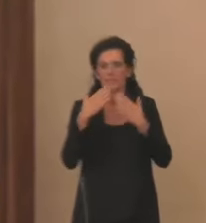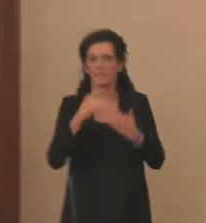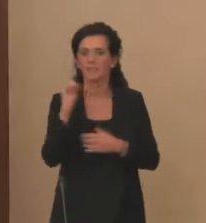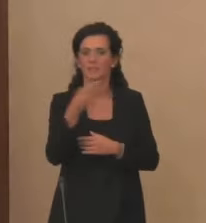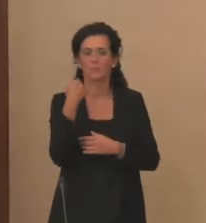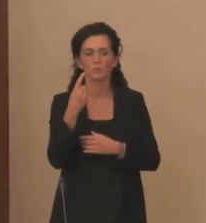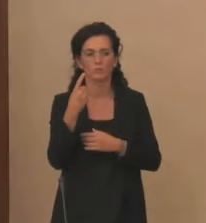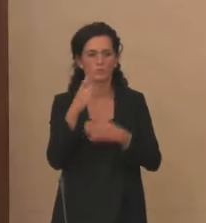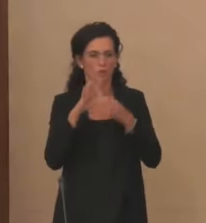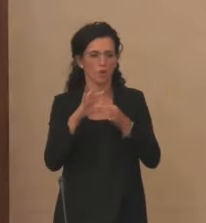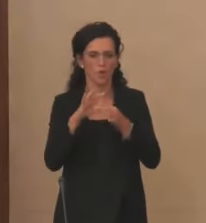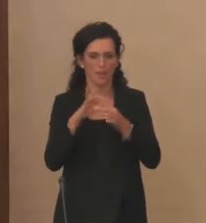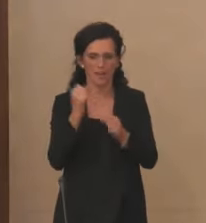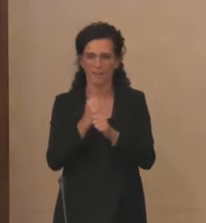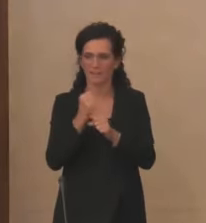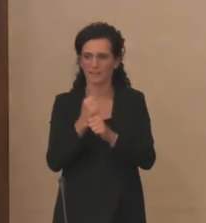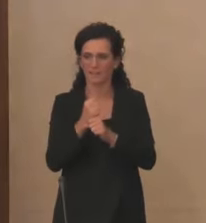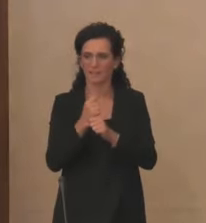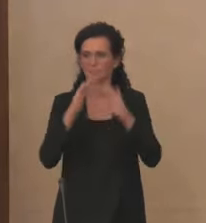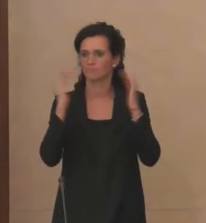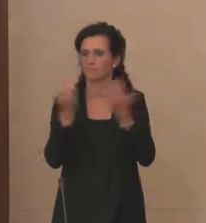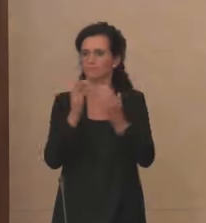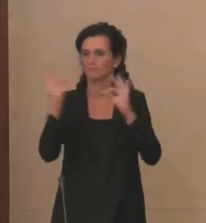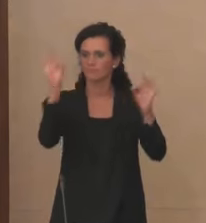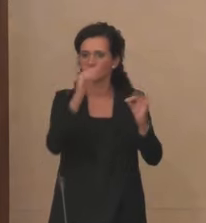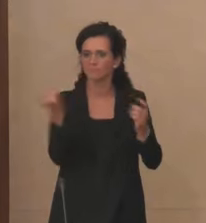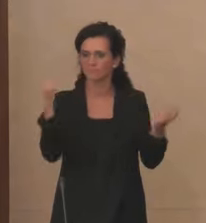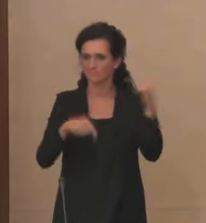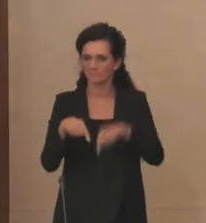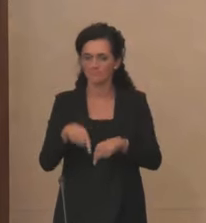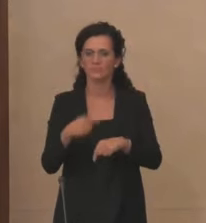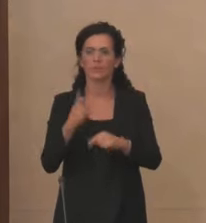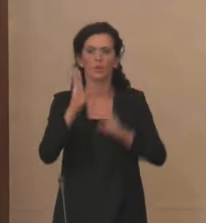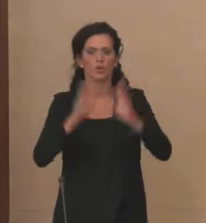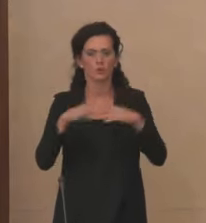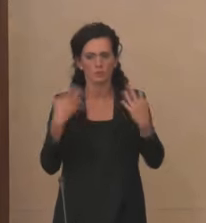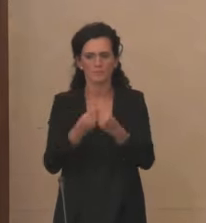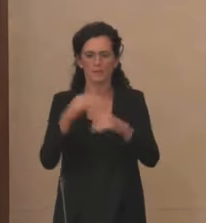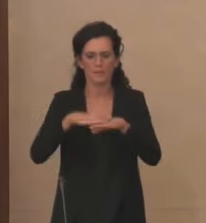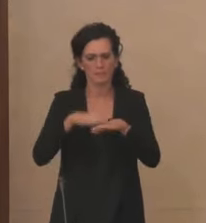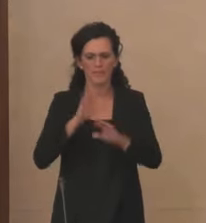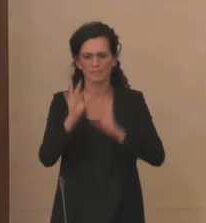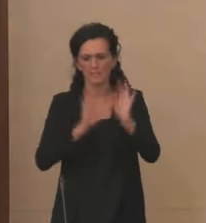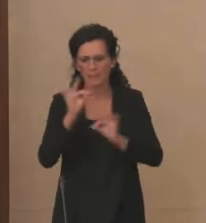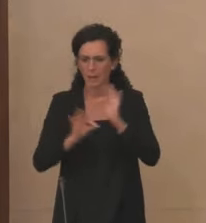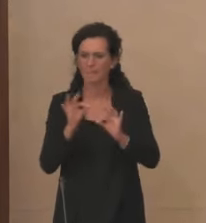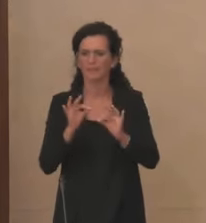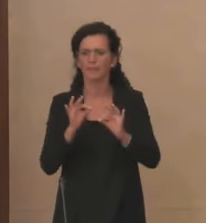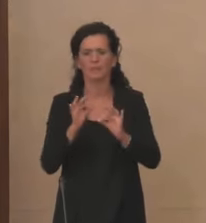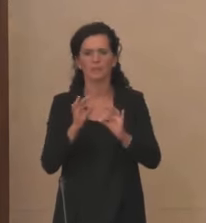4 angoli della terra per affrontare insieme, confrontare le esperienze e le terapie per sconfiggere